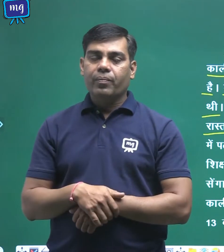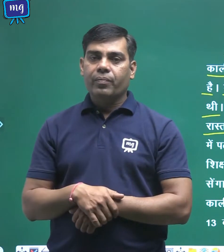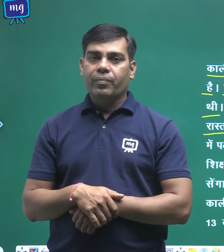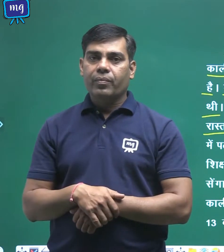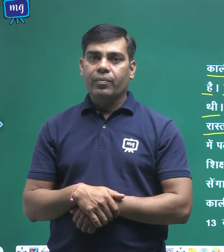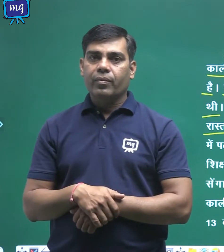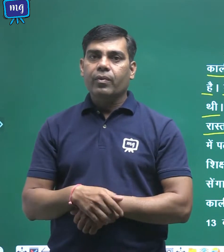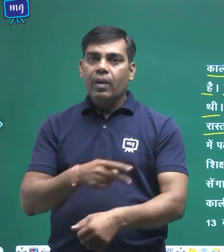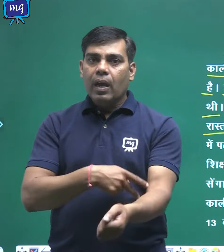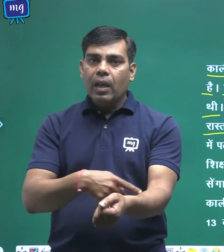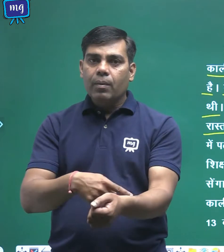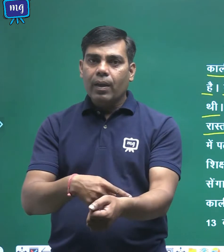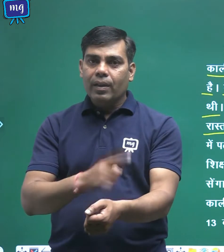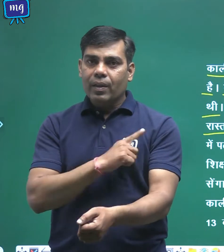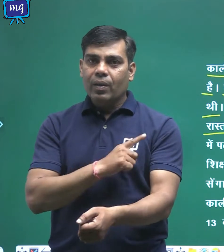कालीबाई को